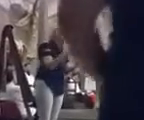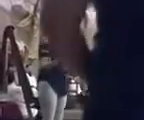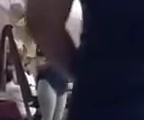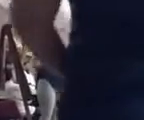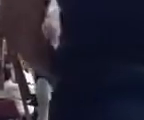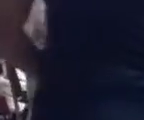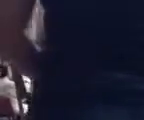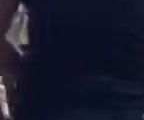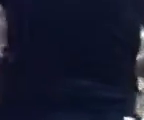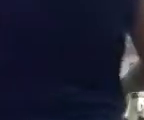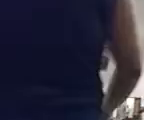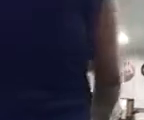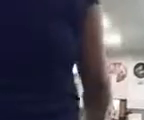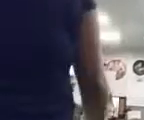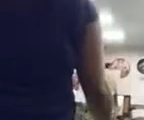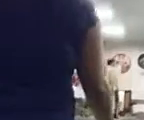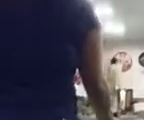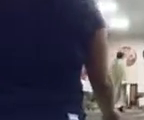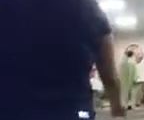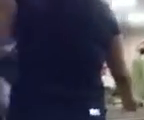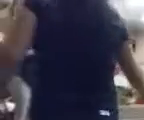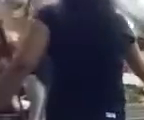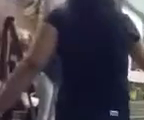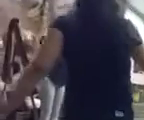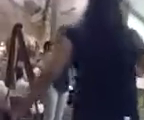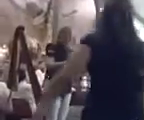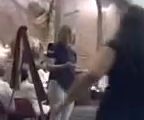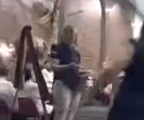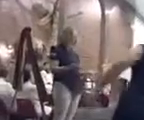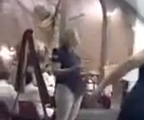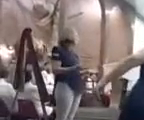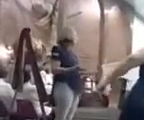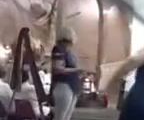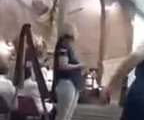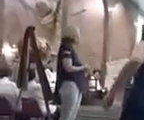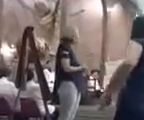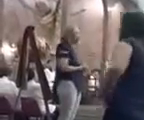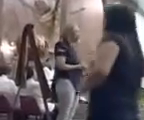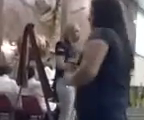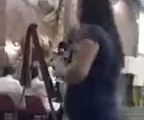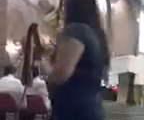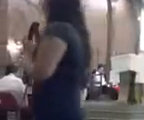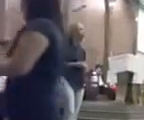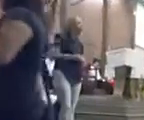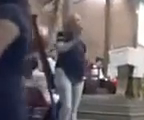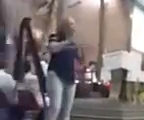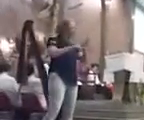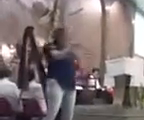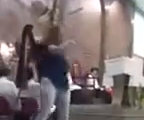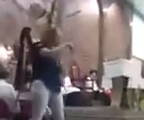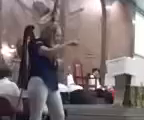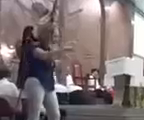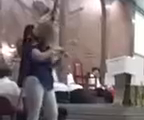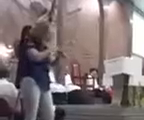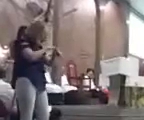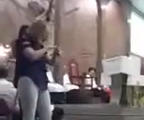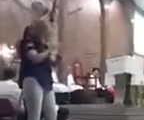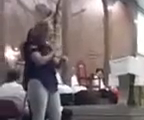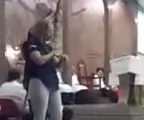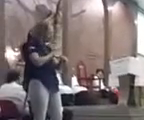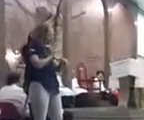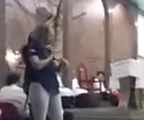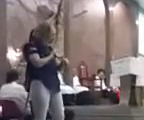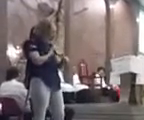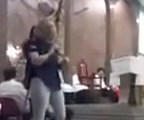os nossos passos, aí encontra sempre alguém. Eu não vou mudar nada não. Eu já faço isso há 40 anos. Esse